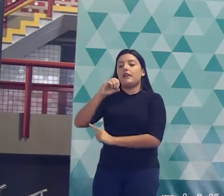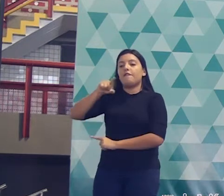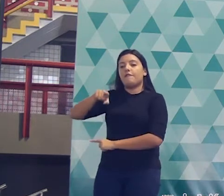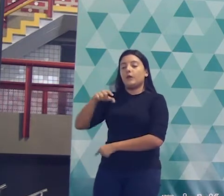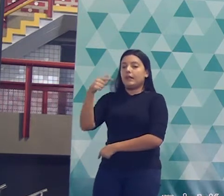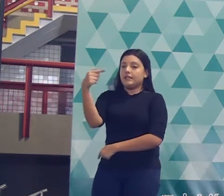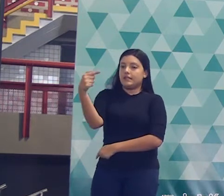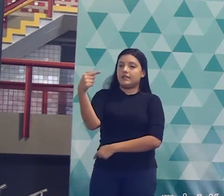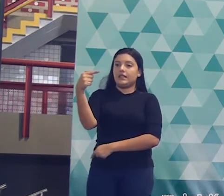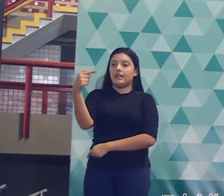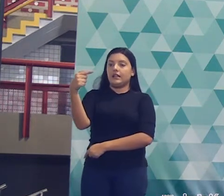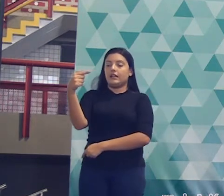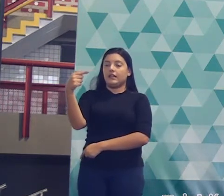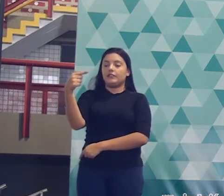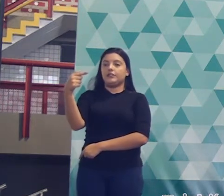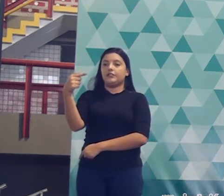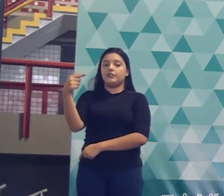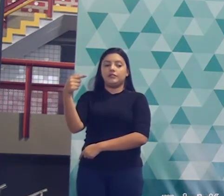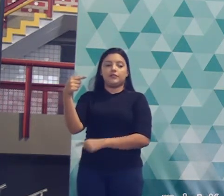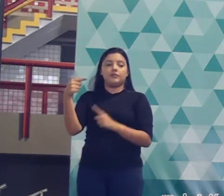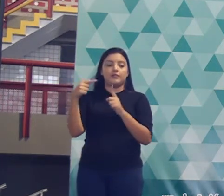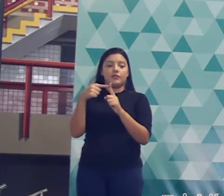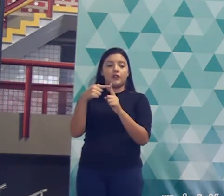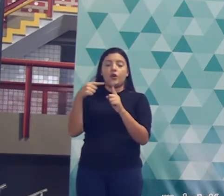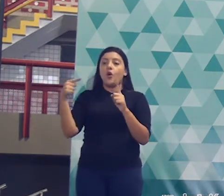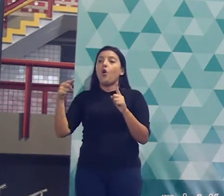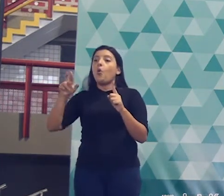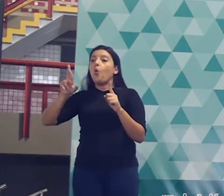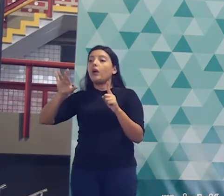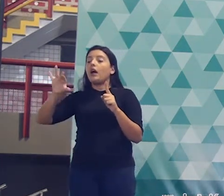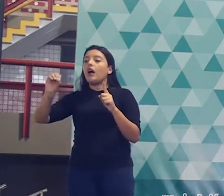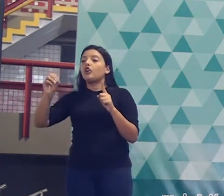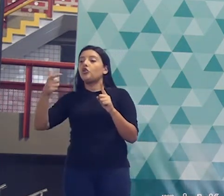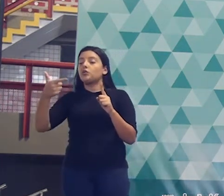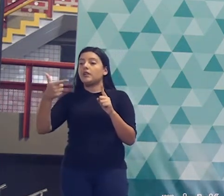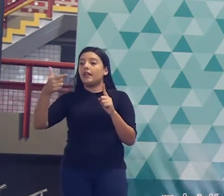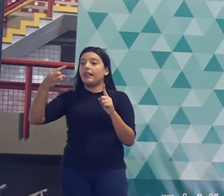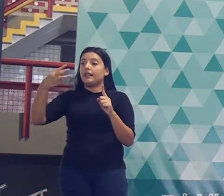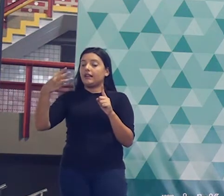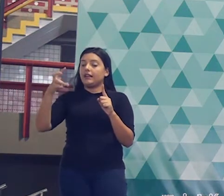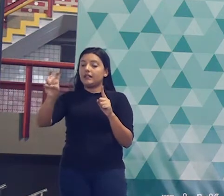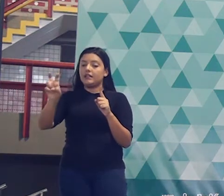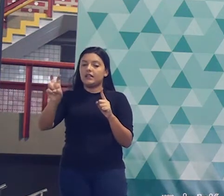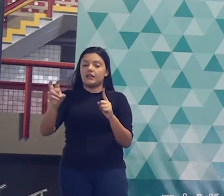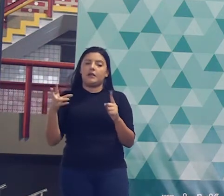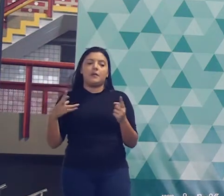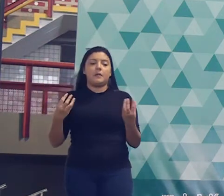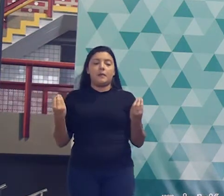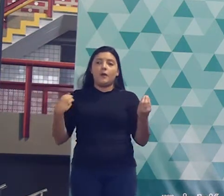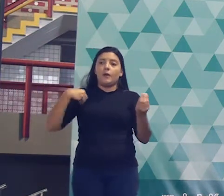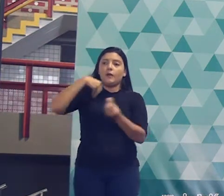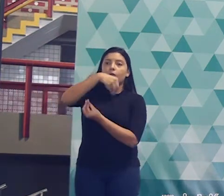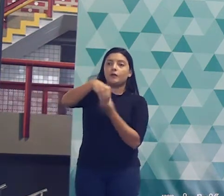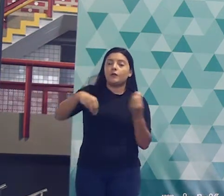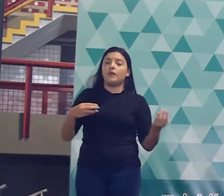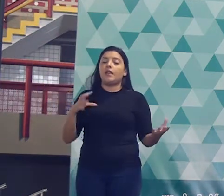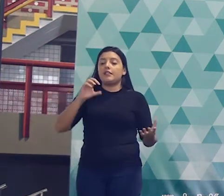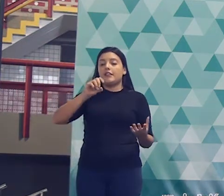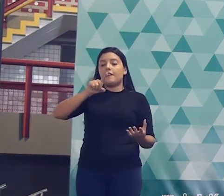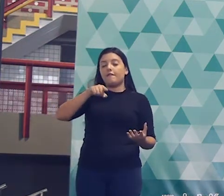0,7% de urânio 235. Só que aí fazemos o enriquecimento para transformar de 0,7%